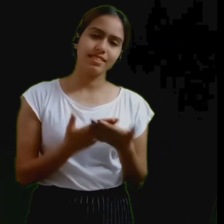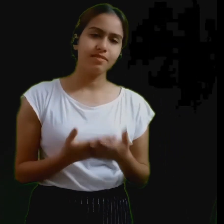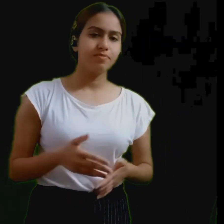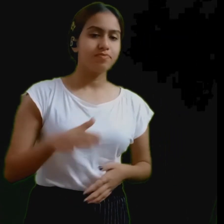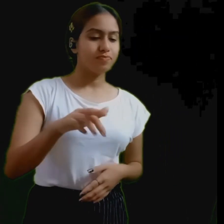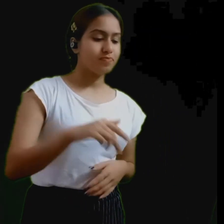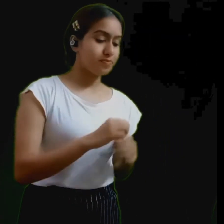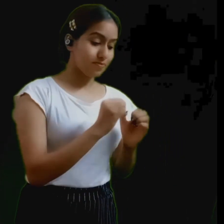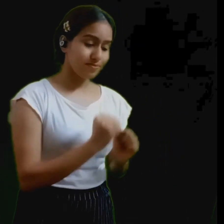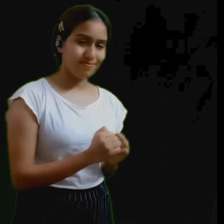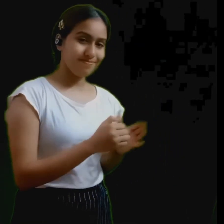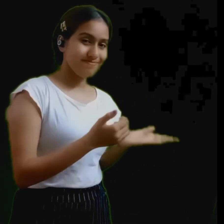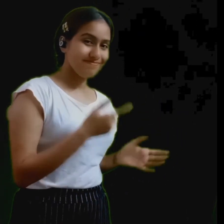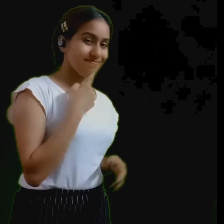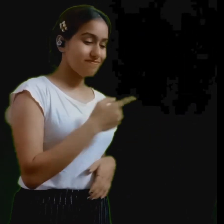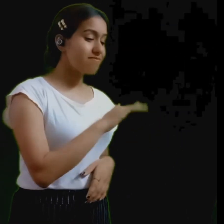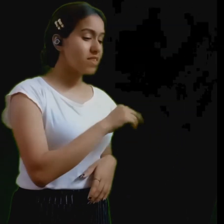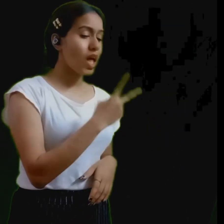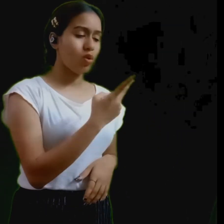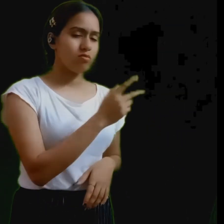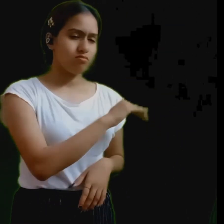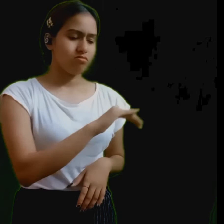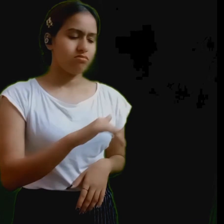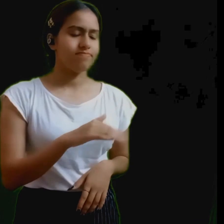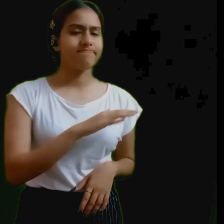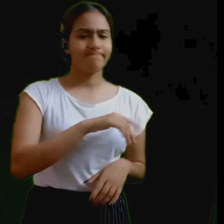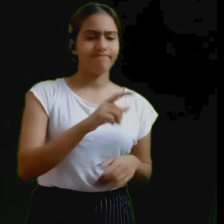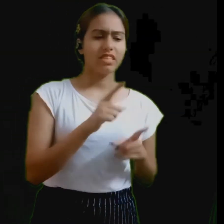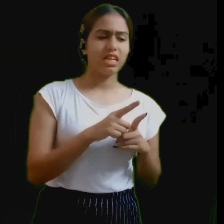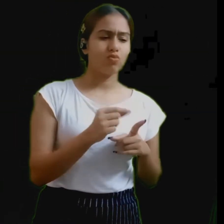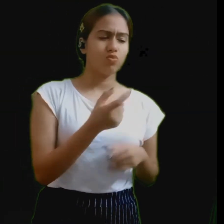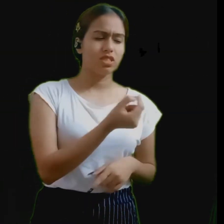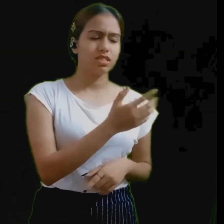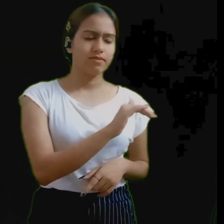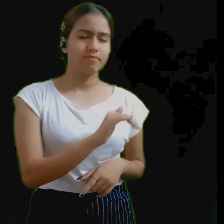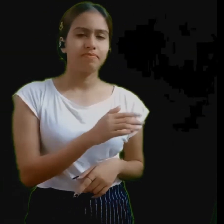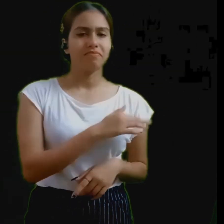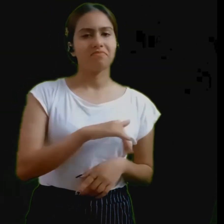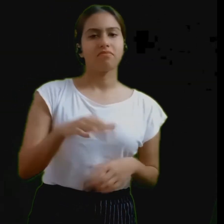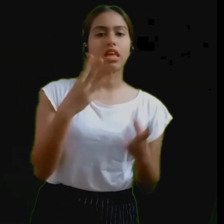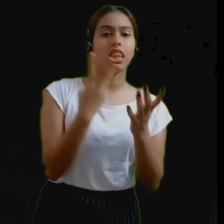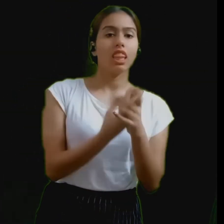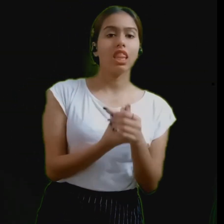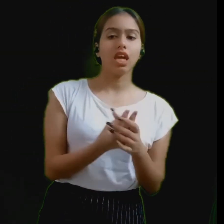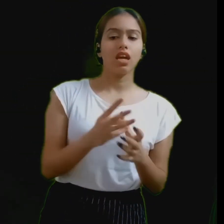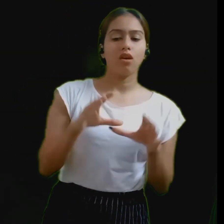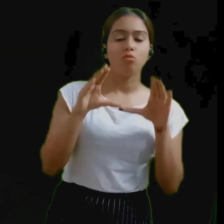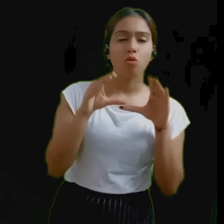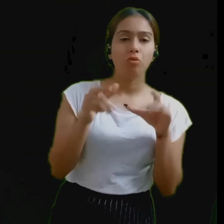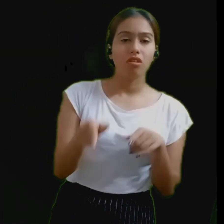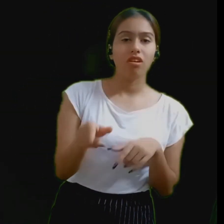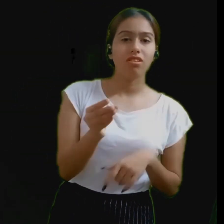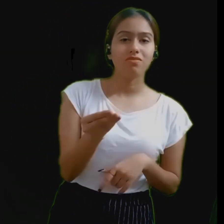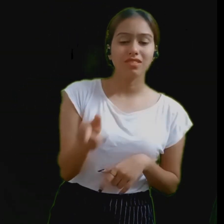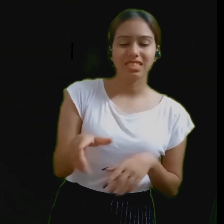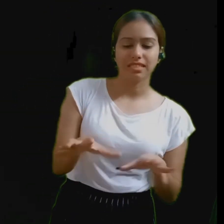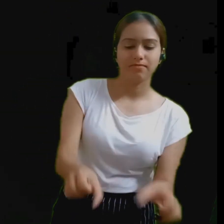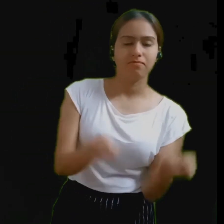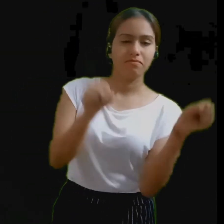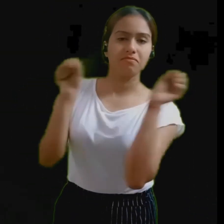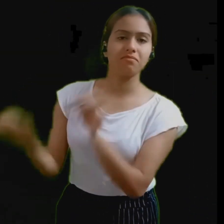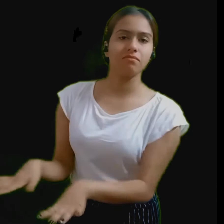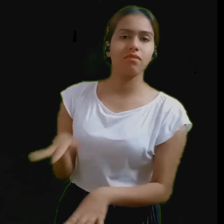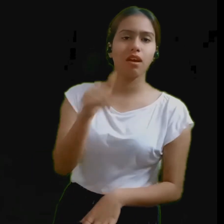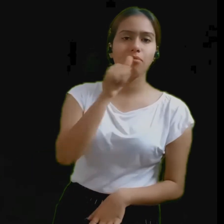बोला, दो लोगों को क्या हो, मेरे साथ एक काम करना है। उन तीनों ने मिलकर के उस डॉग को पकड़ा और समुद्र में फेंक दिया। जैसे ही समुद्र